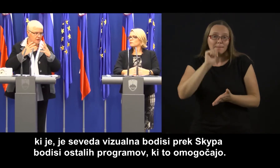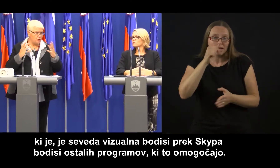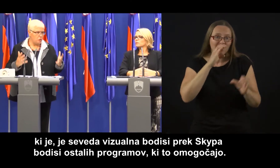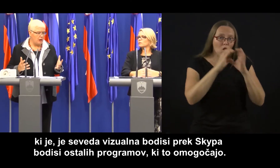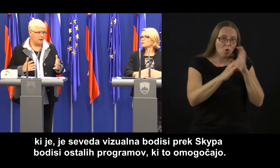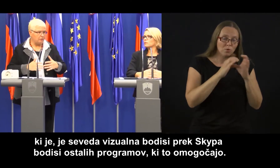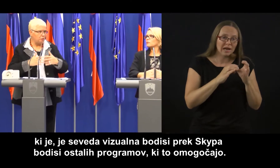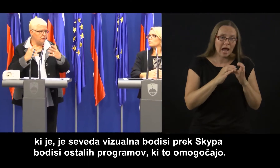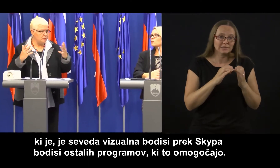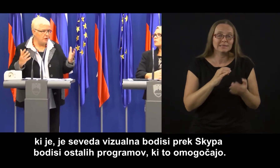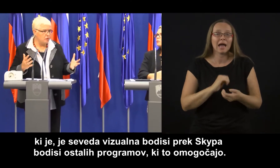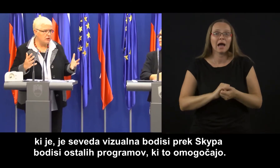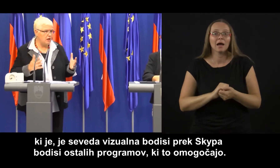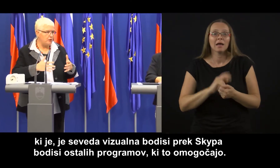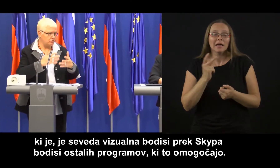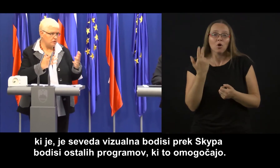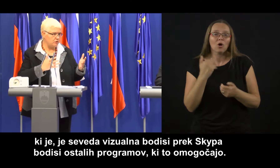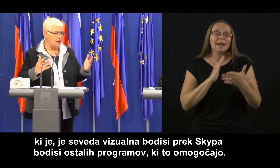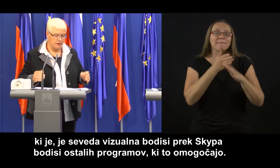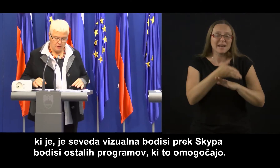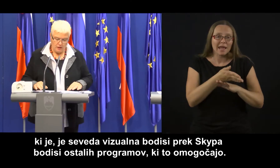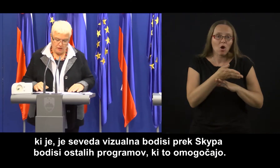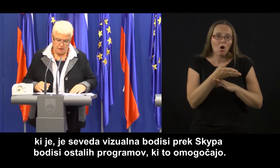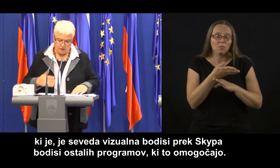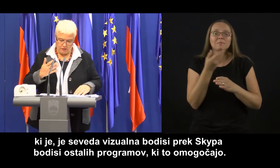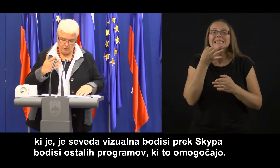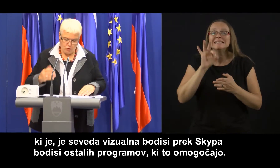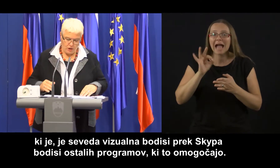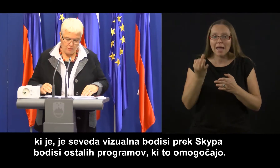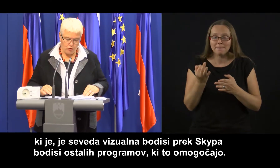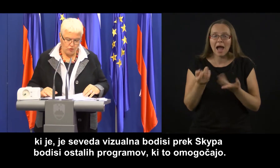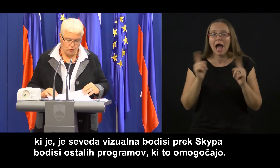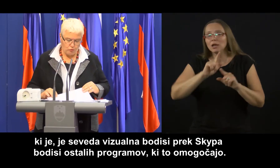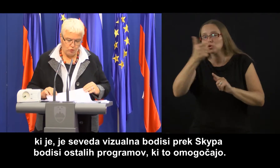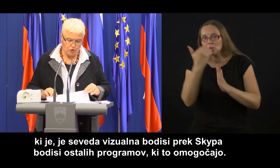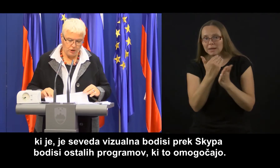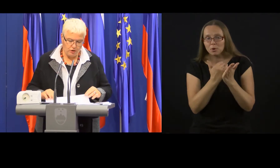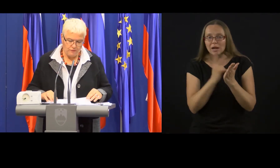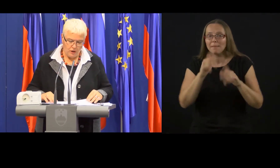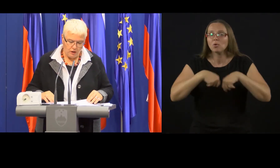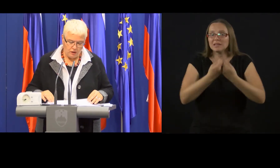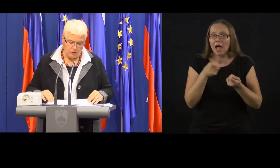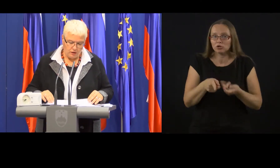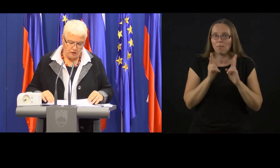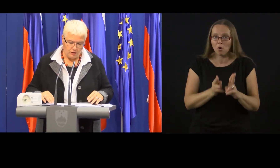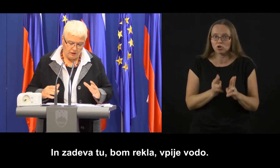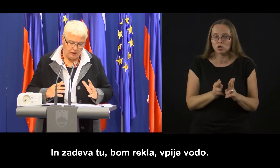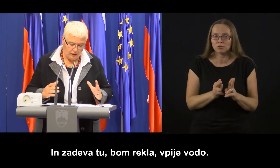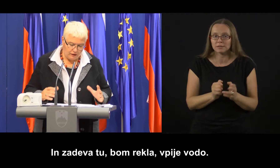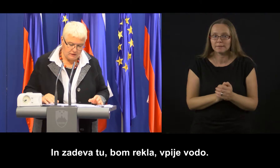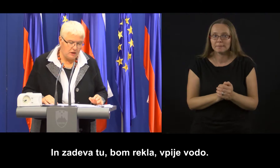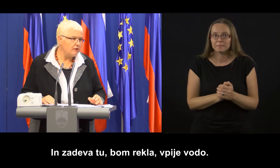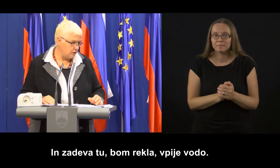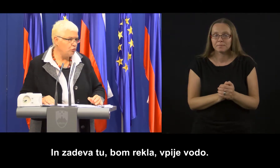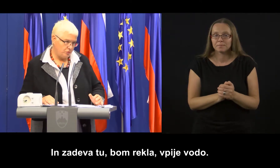je seveda je vizualna, bodi si preko Skype ali ostalih programov, ki to omogočajo